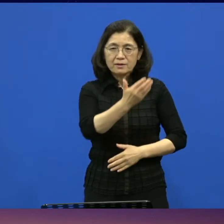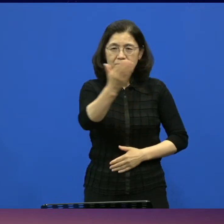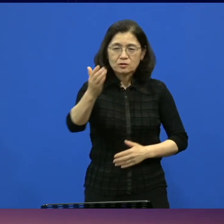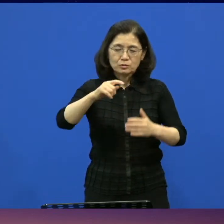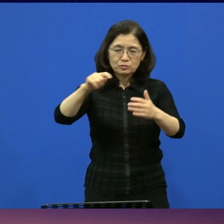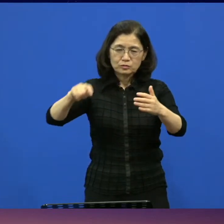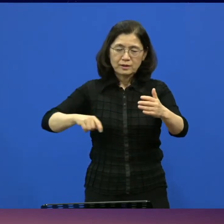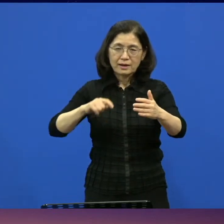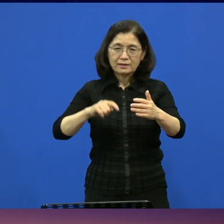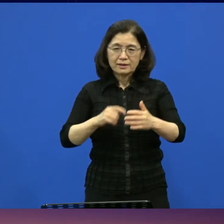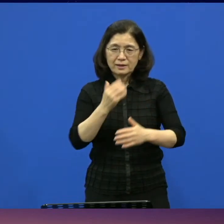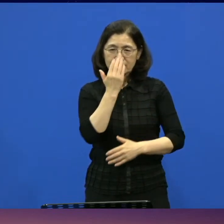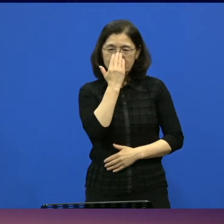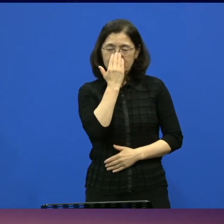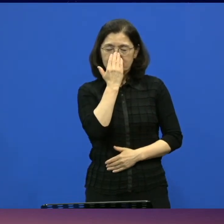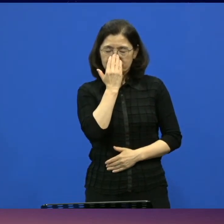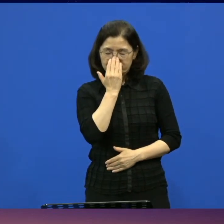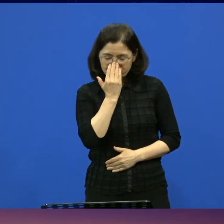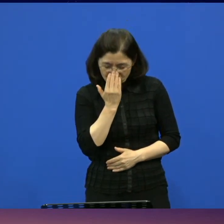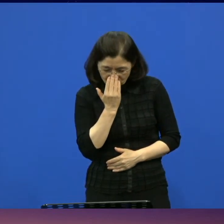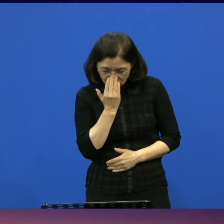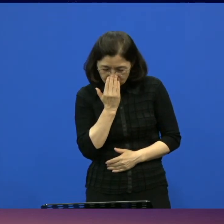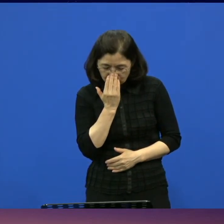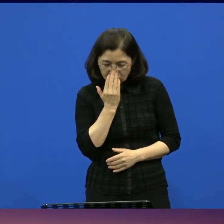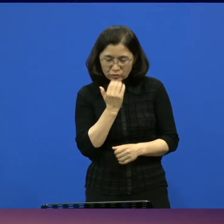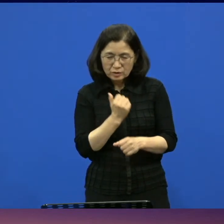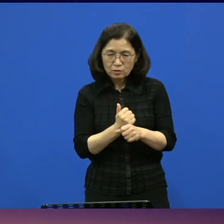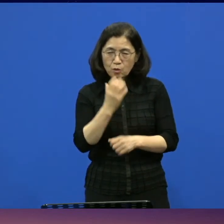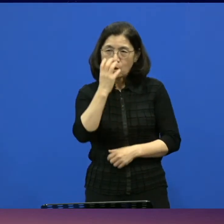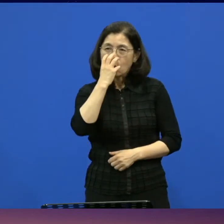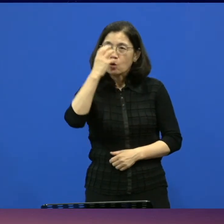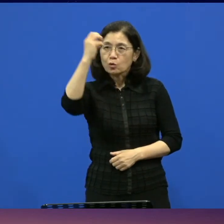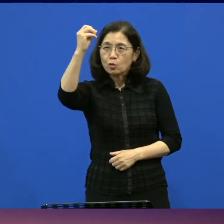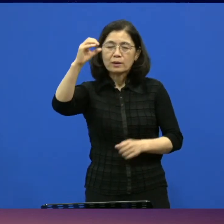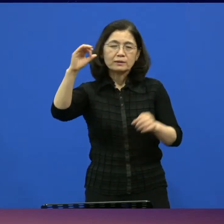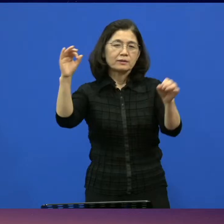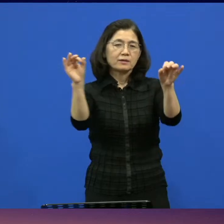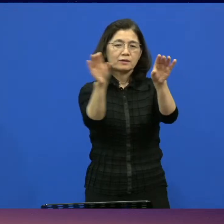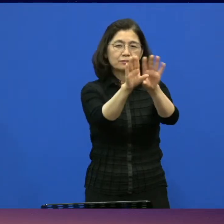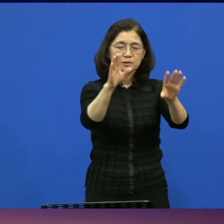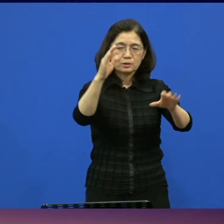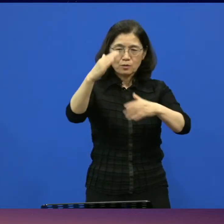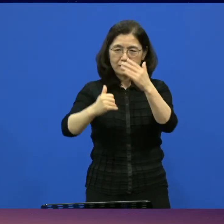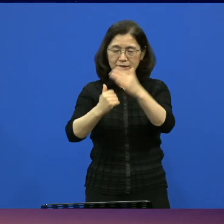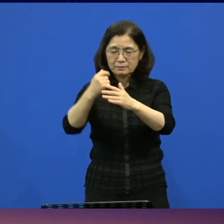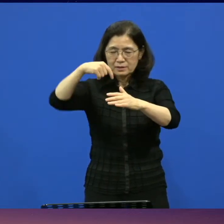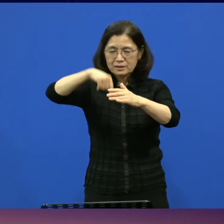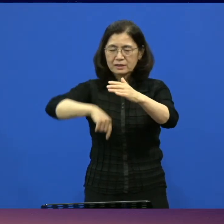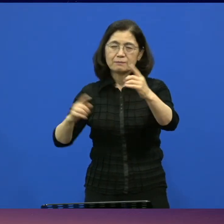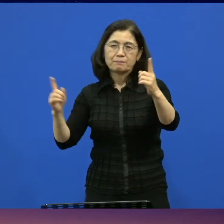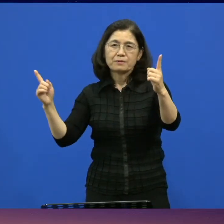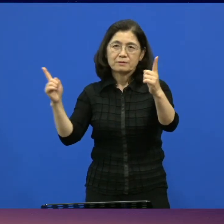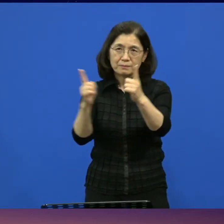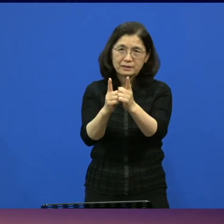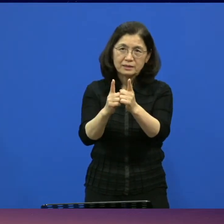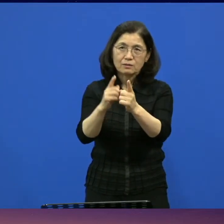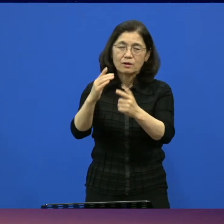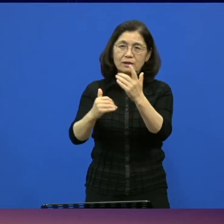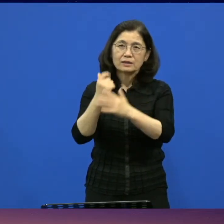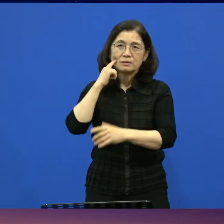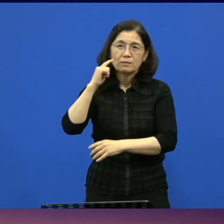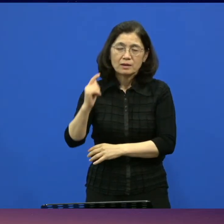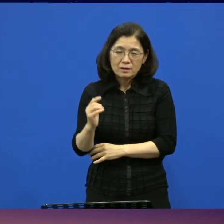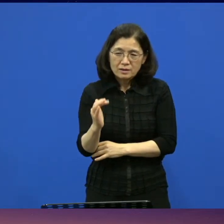낮아진 골짜기들을 메꾸고 높아진 산을 깎아내리셔서 하나님을 깊이 만나고 그분의 영광이 여러분들의